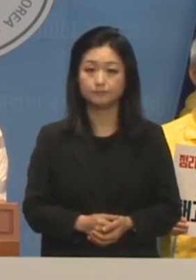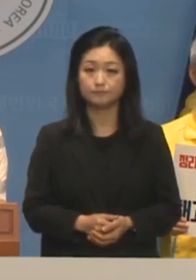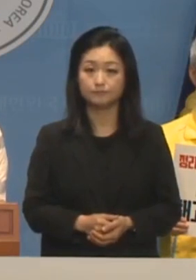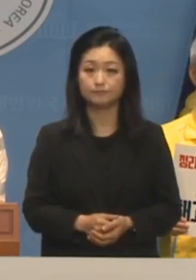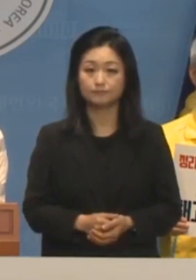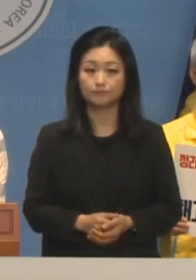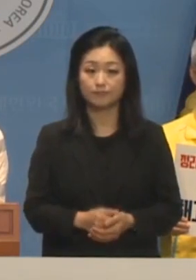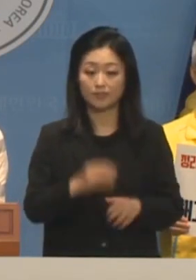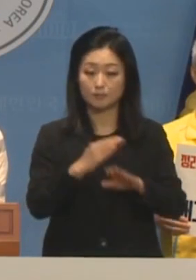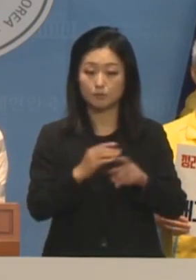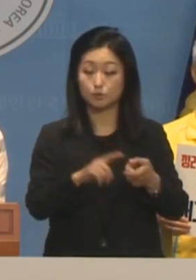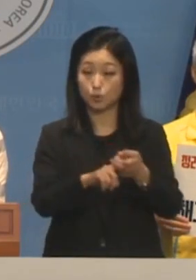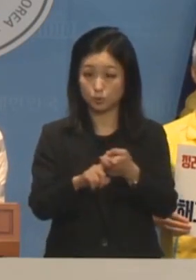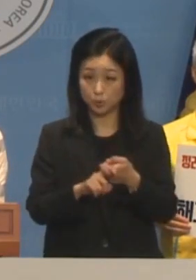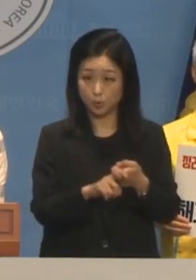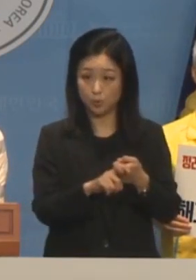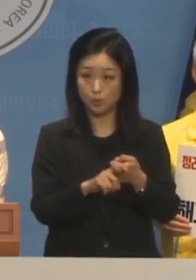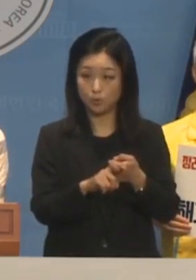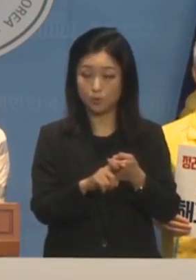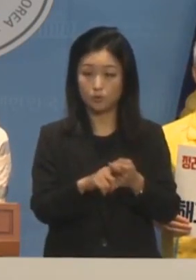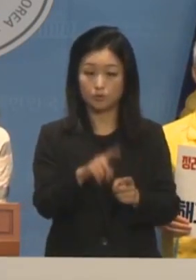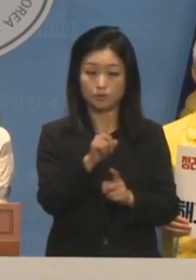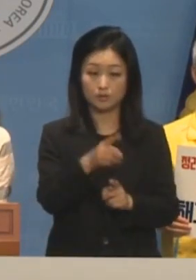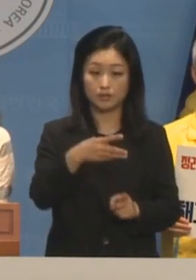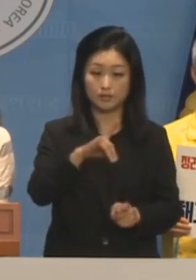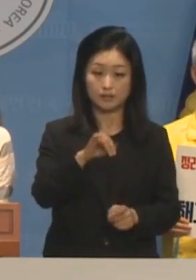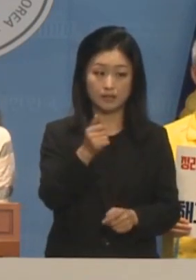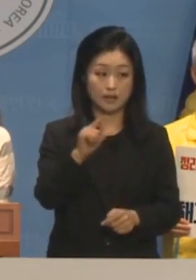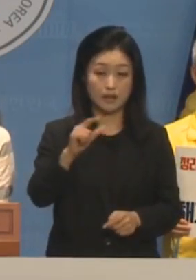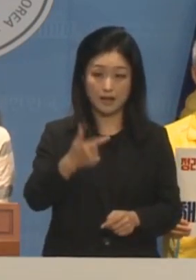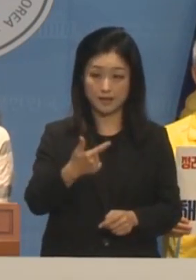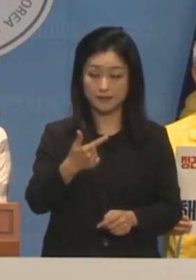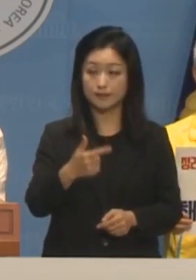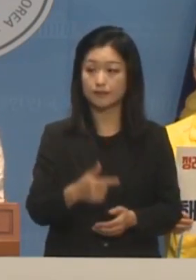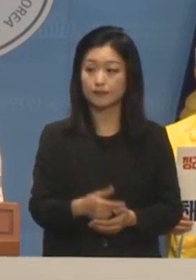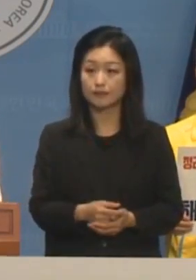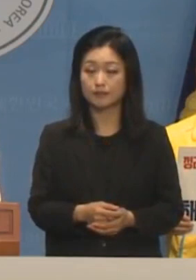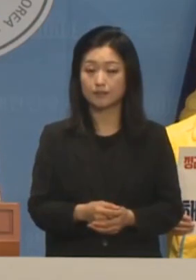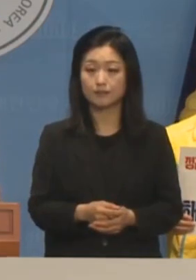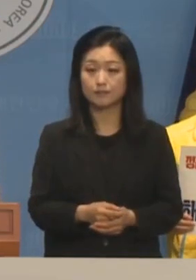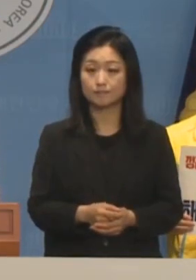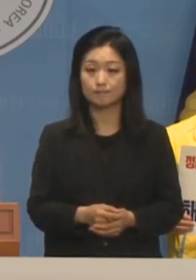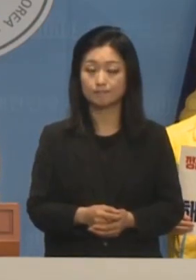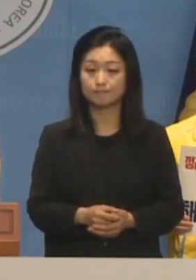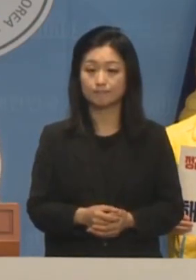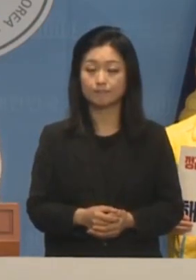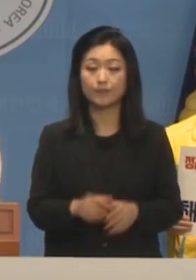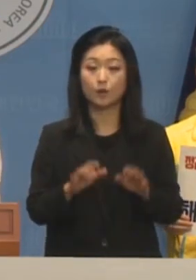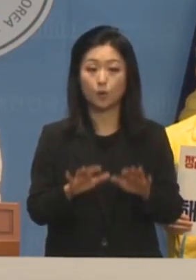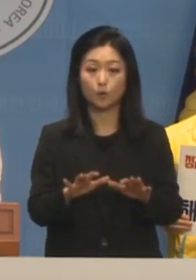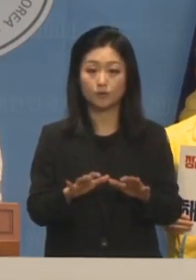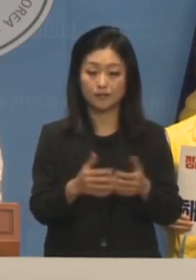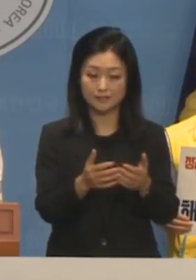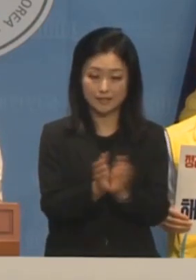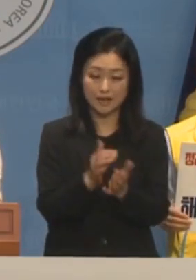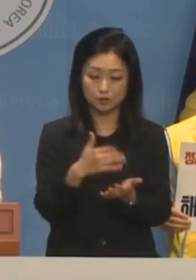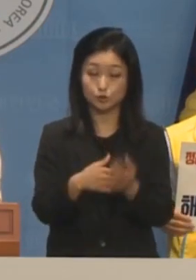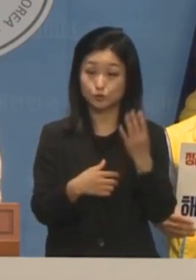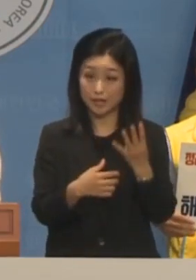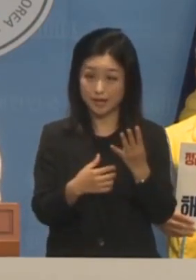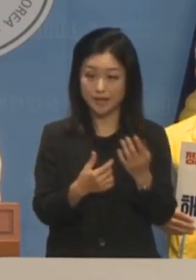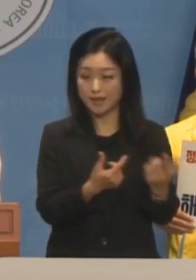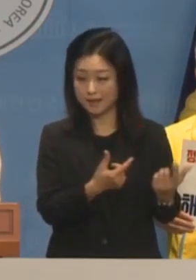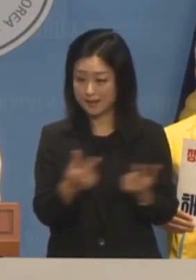그리고 민주노총 이태환 수석부위원장님 오셨습니다. 오늘 4개 정당